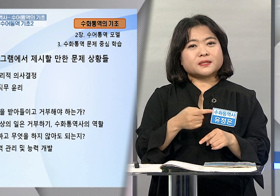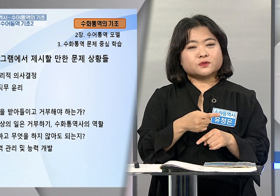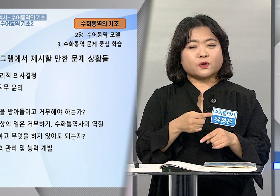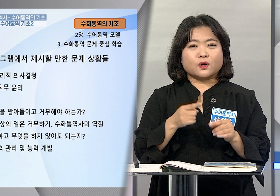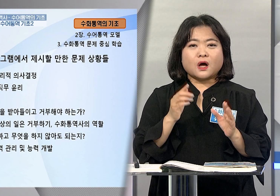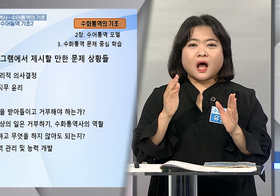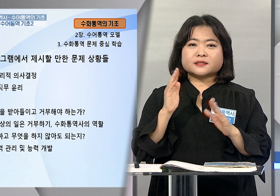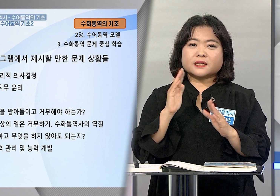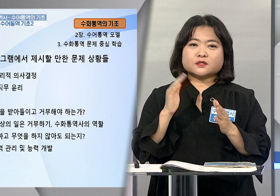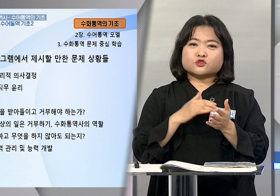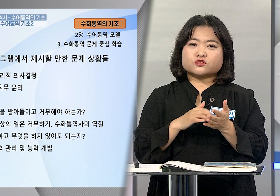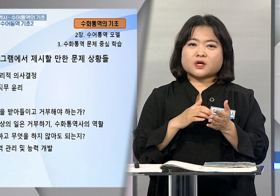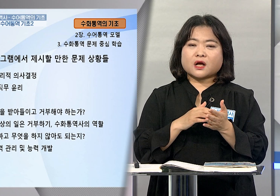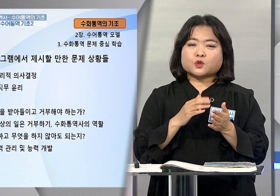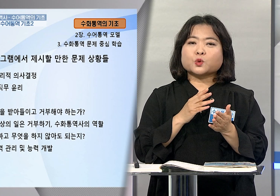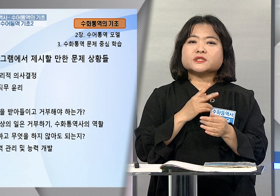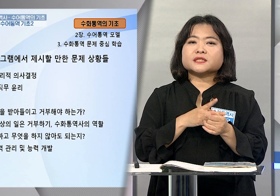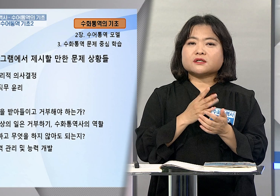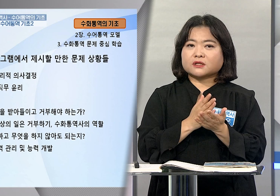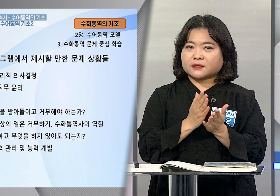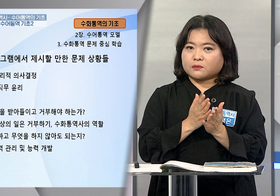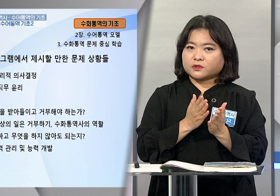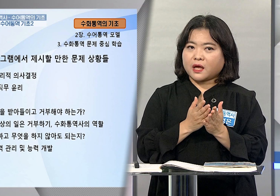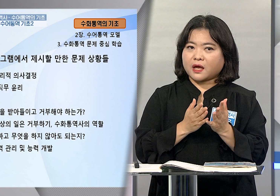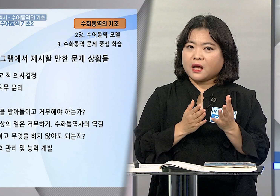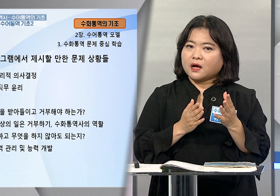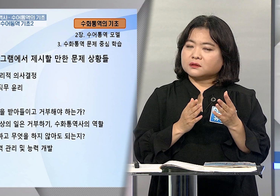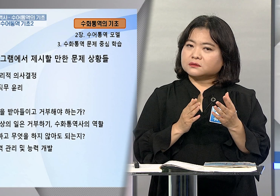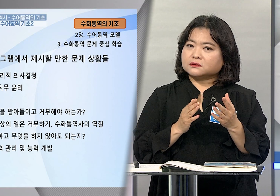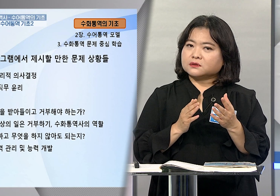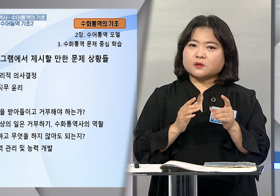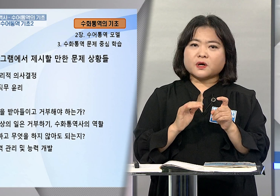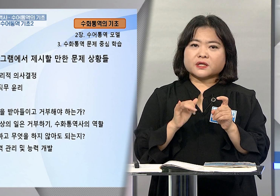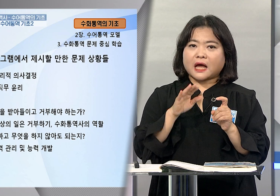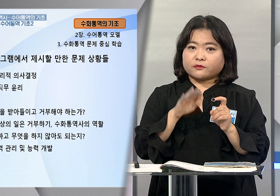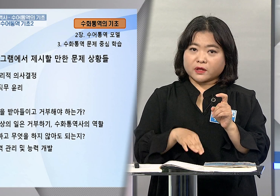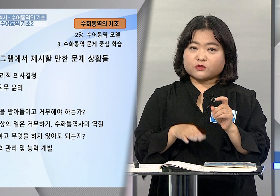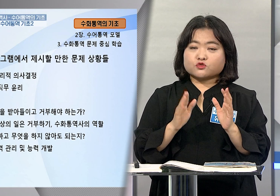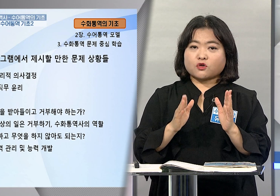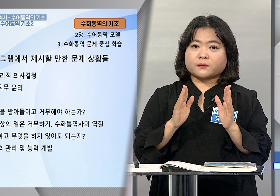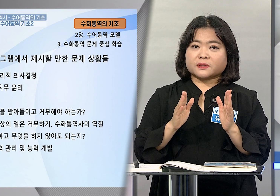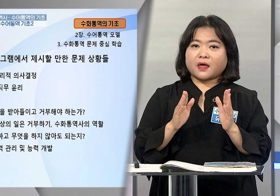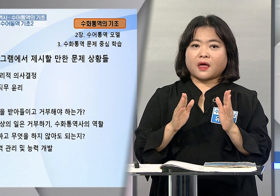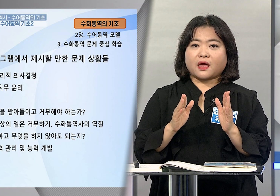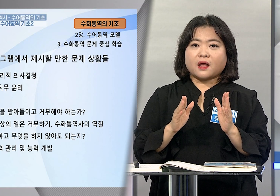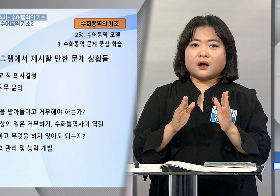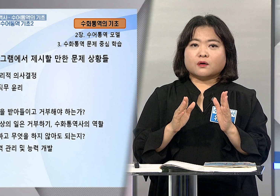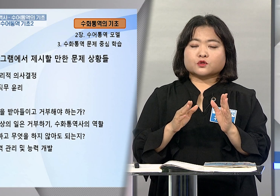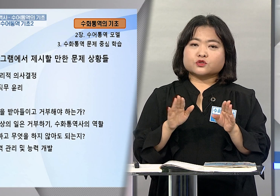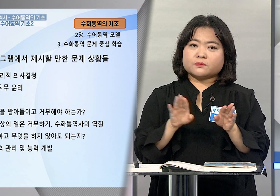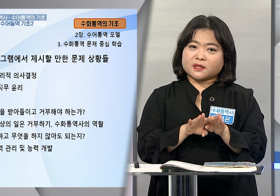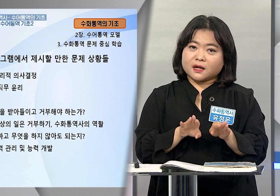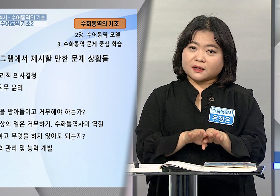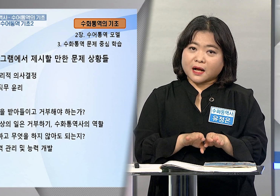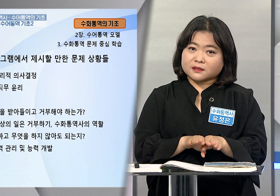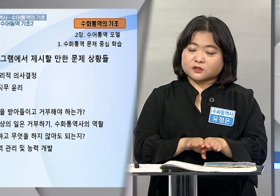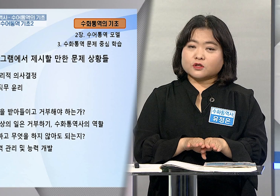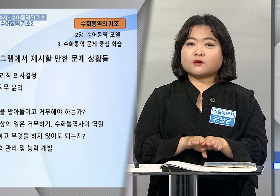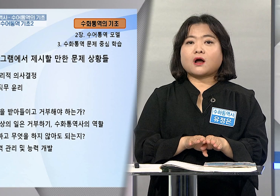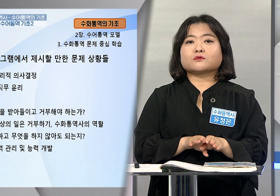나빴어요. 학생 숫자가 교직이었기 때문에 10명이 안 됐던 수업인데 교수님 맨날 강의를